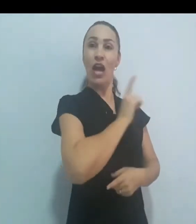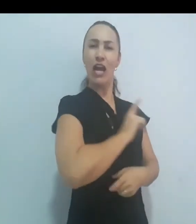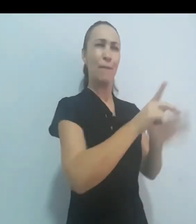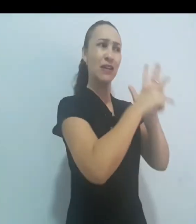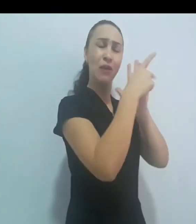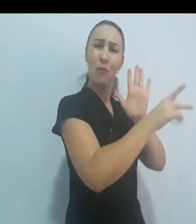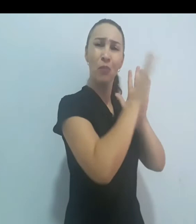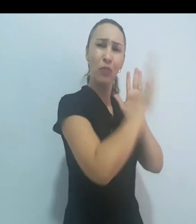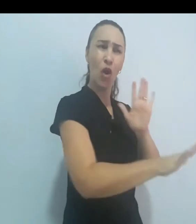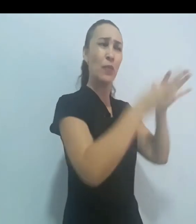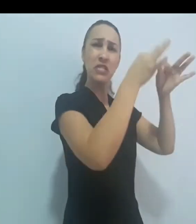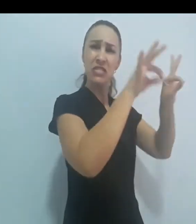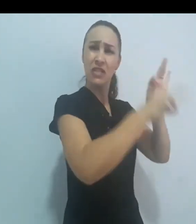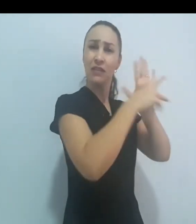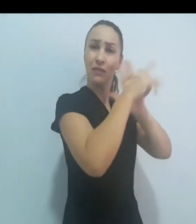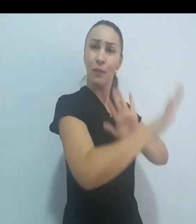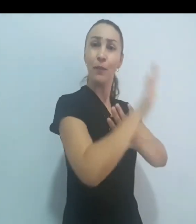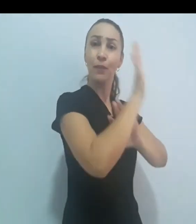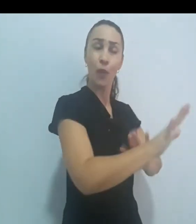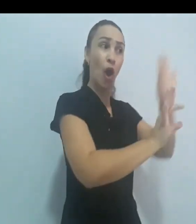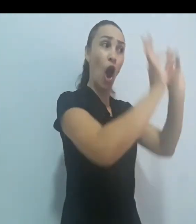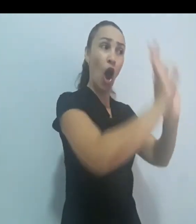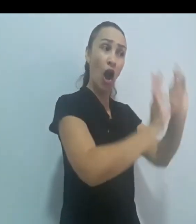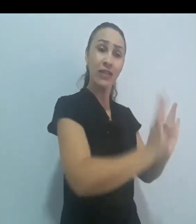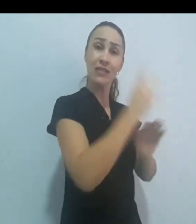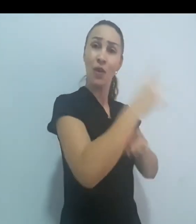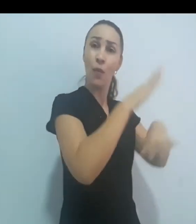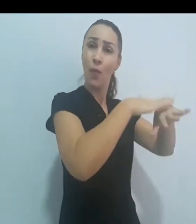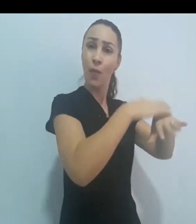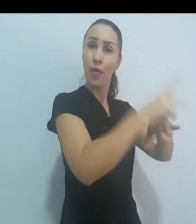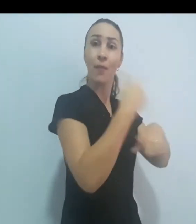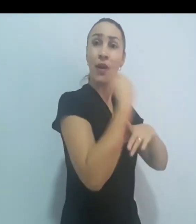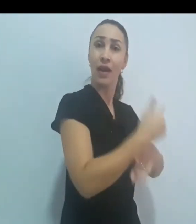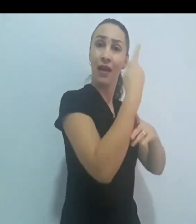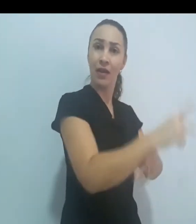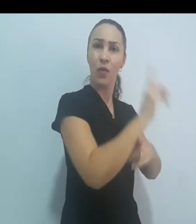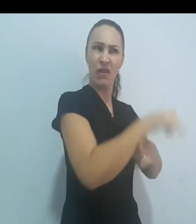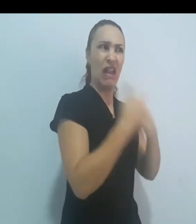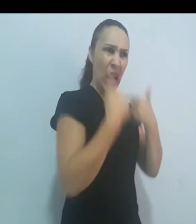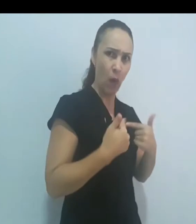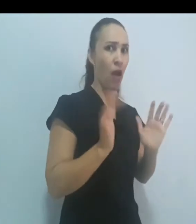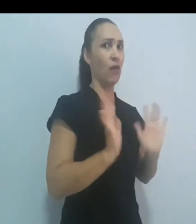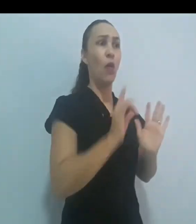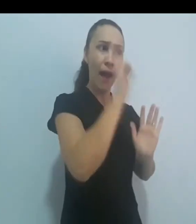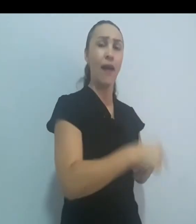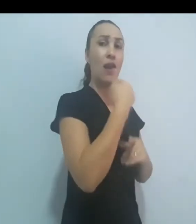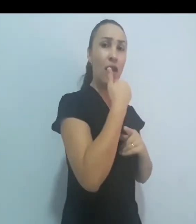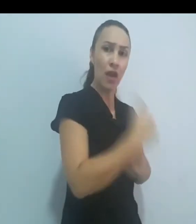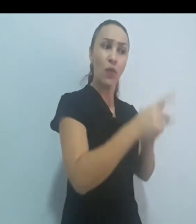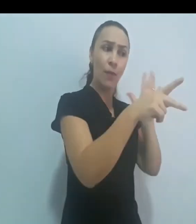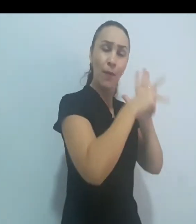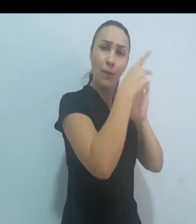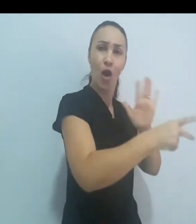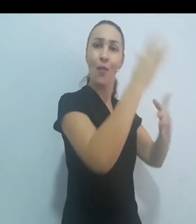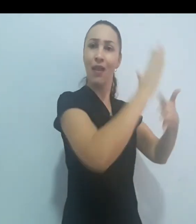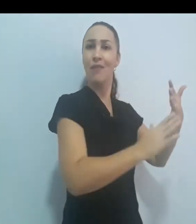tem uma gramática própria, ela tem uma sintaxe própria, ela tem um funcionamento todo individual. É uma língua, não é uma linguagem, né?